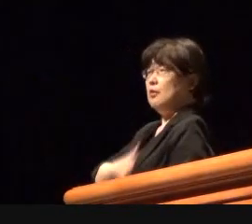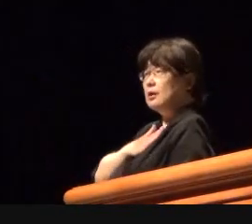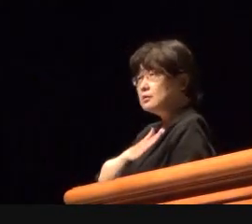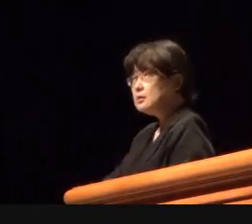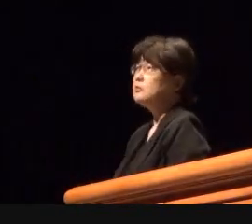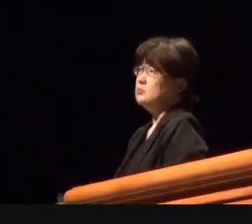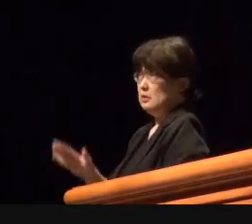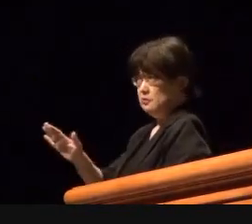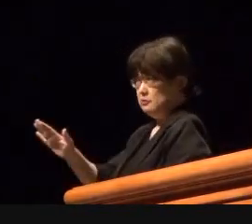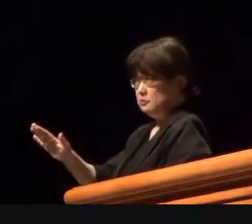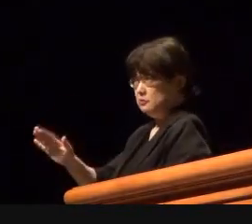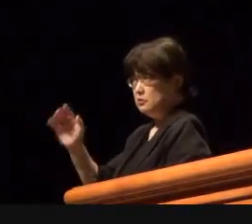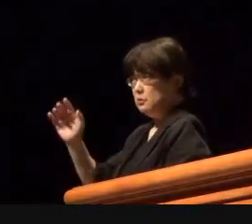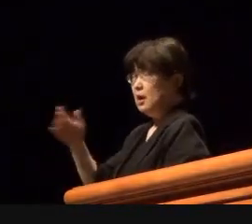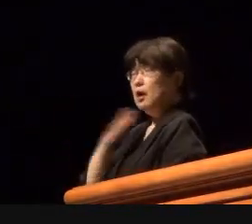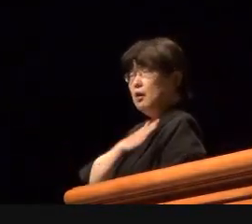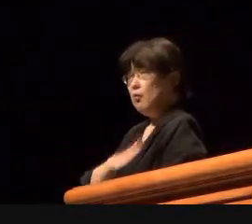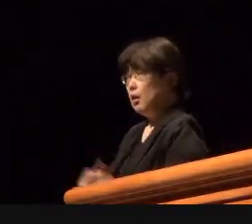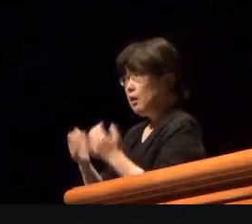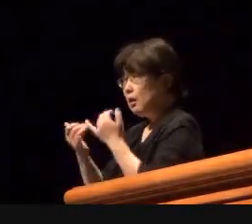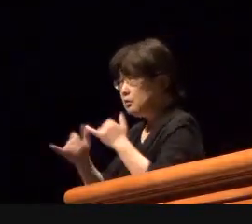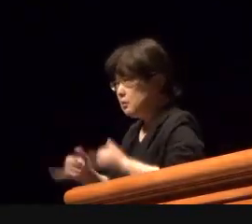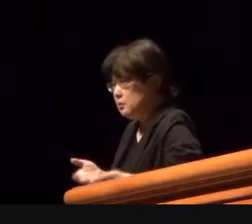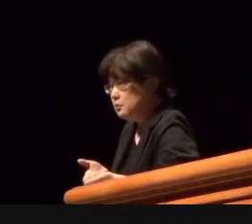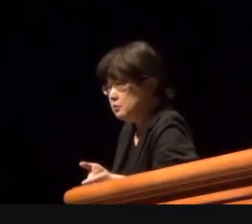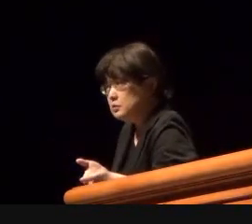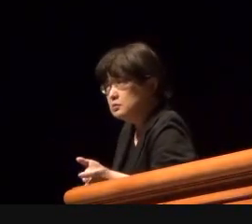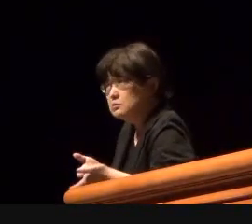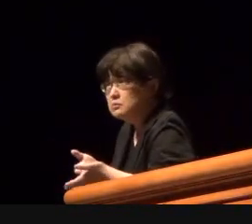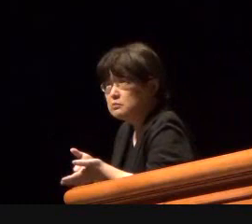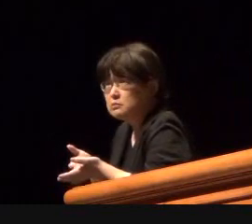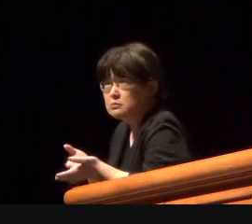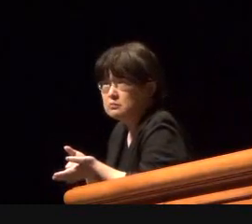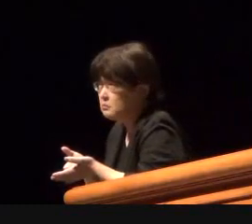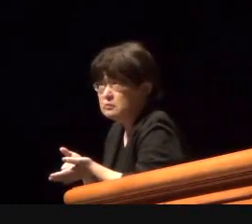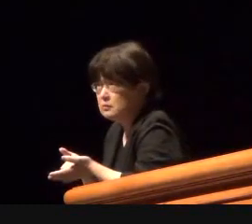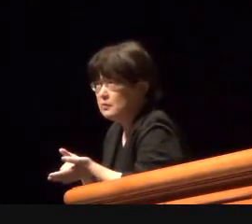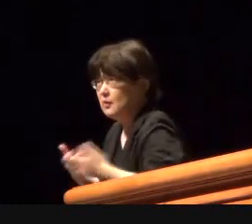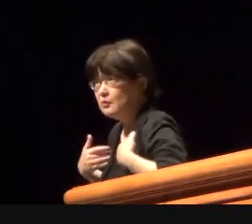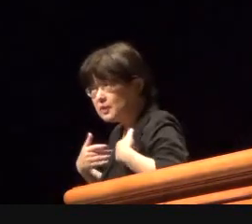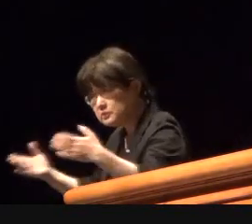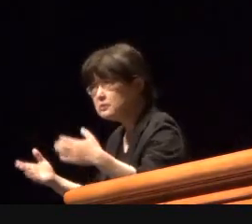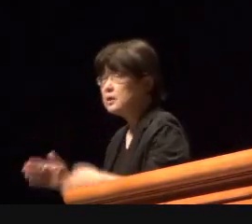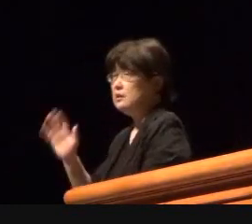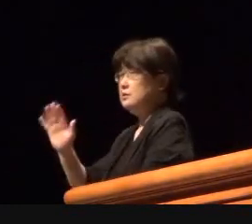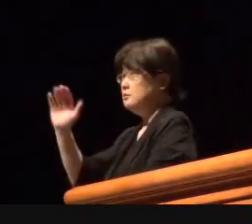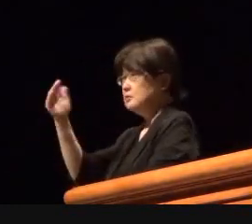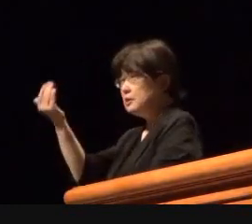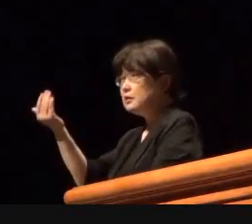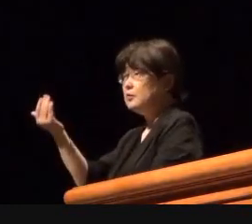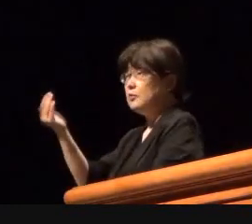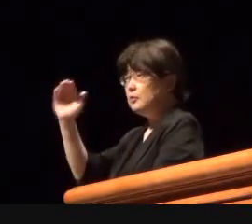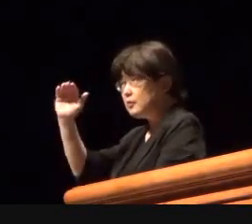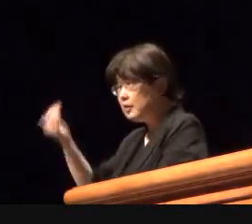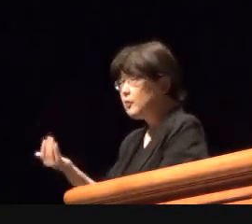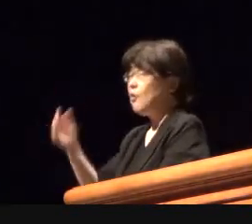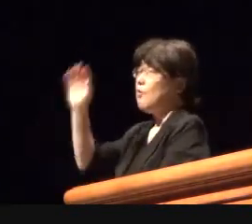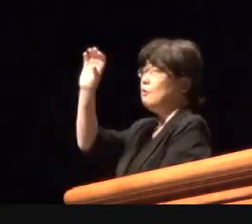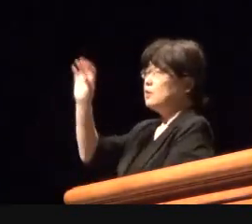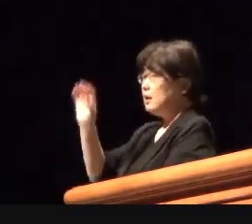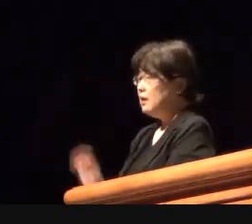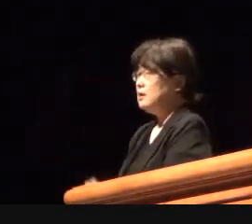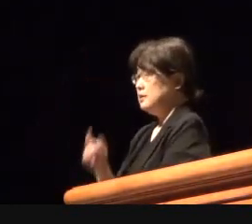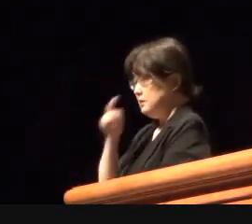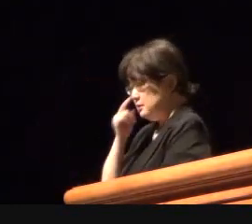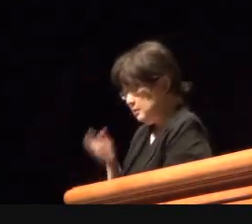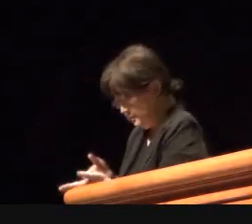ているんです。気づいている方に本当は私は何も言うことがないのですが、それでも繰り返させて